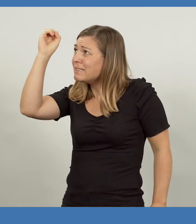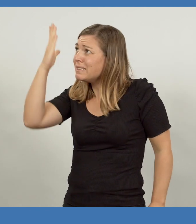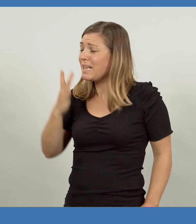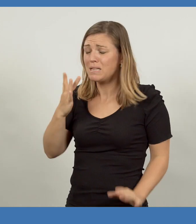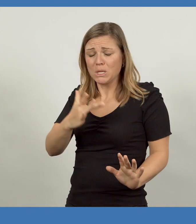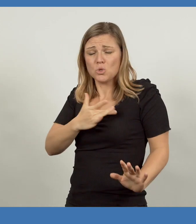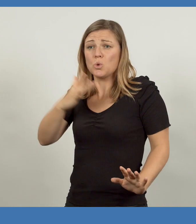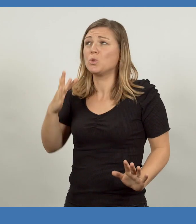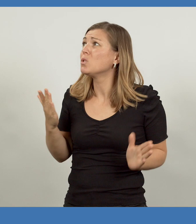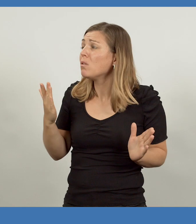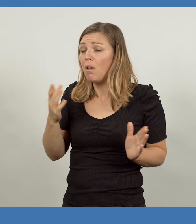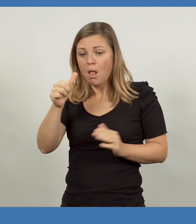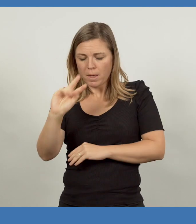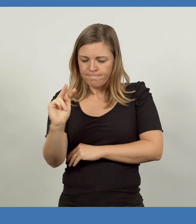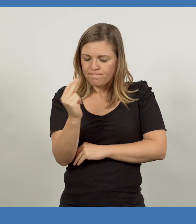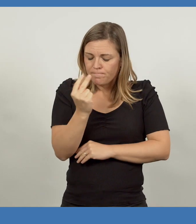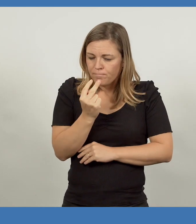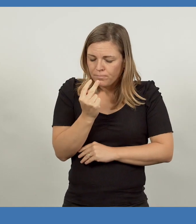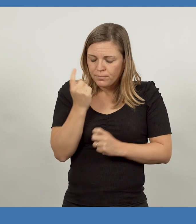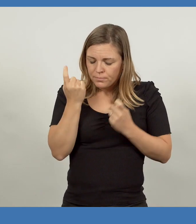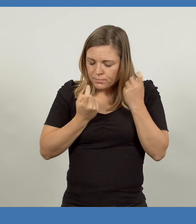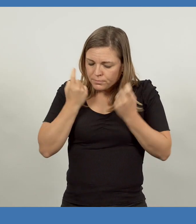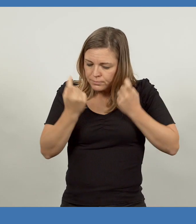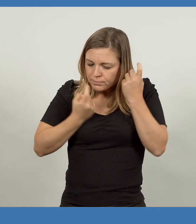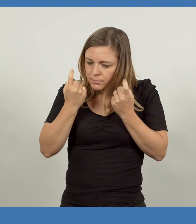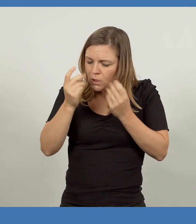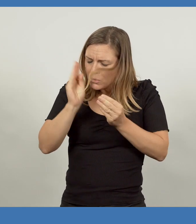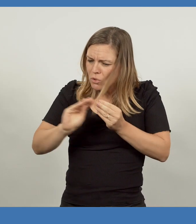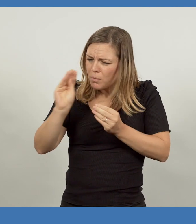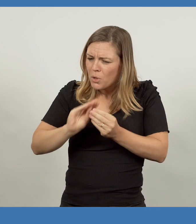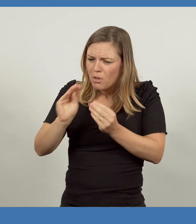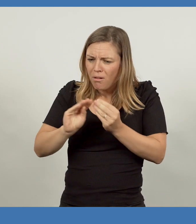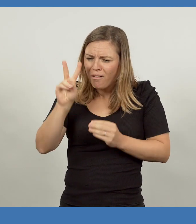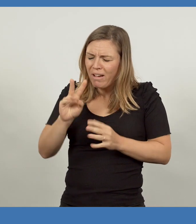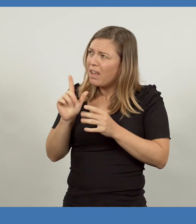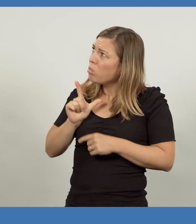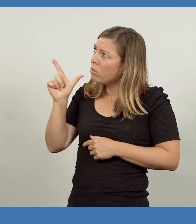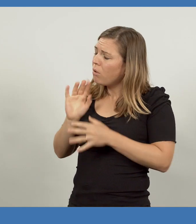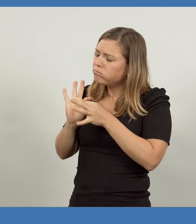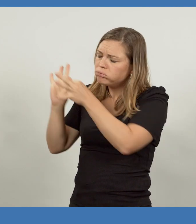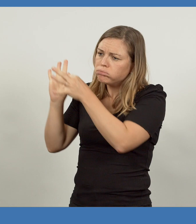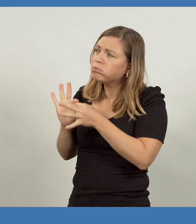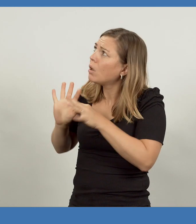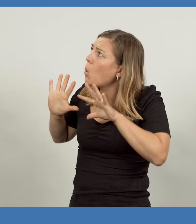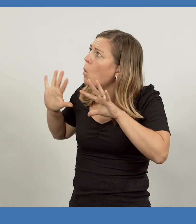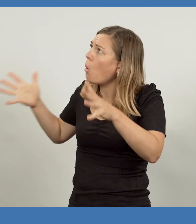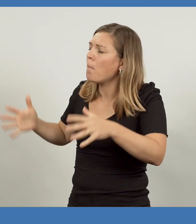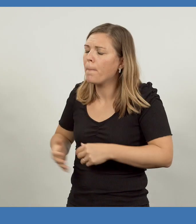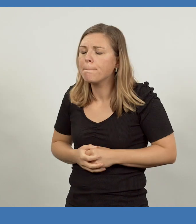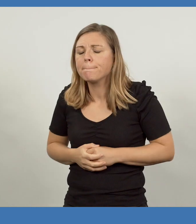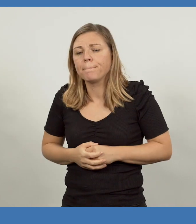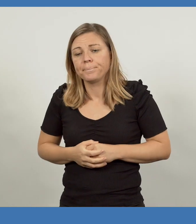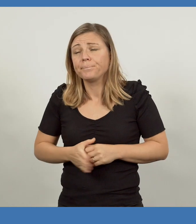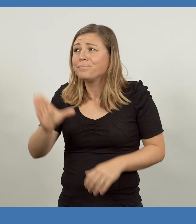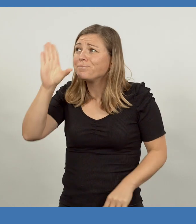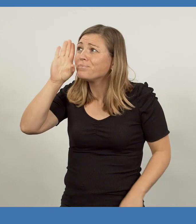tu puisses l'emmener dans une introspection profonde et qu'elle puisse se demander vraiment où elle en est avec toi. Qu'elle puisse se demander si